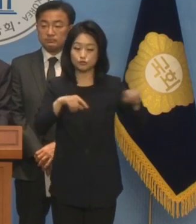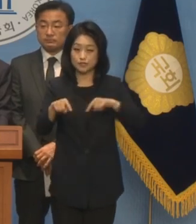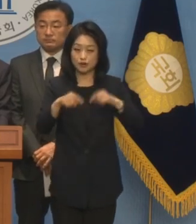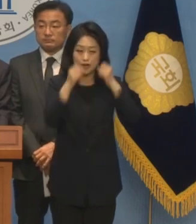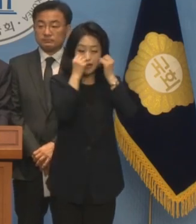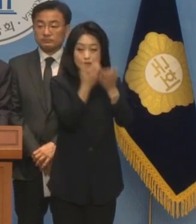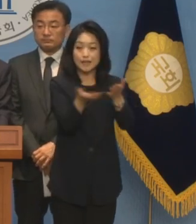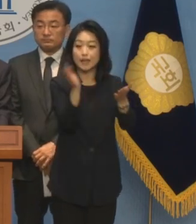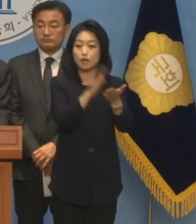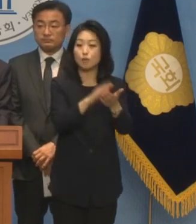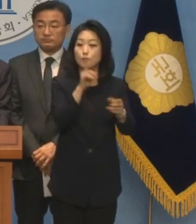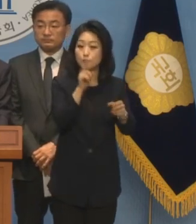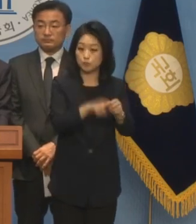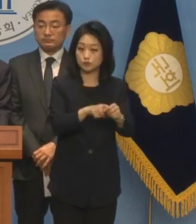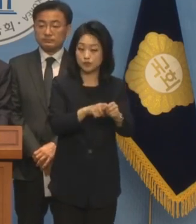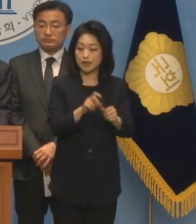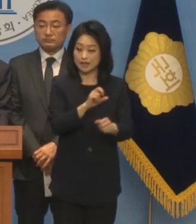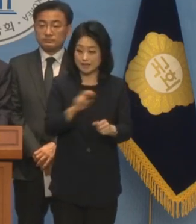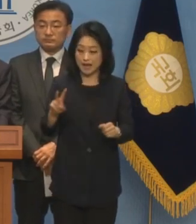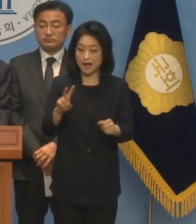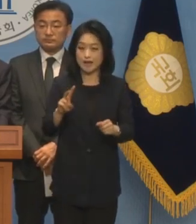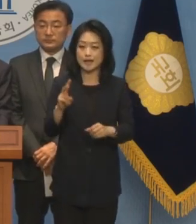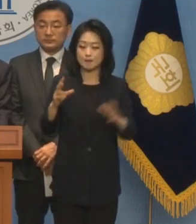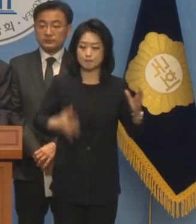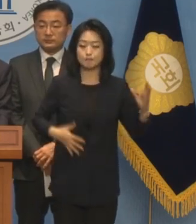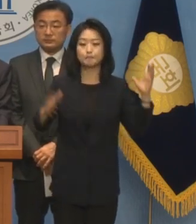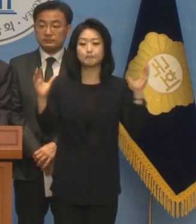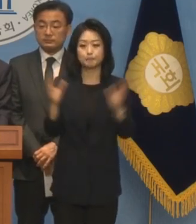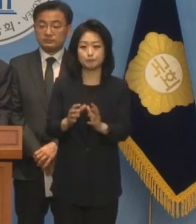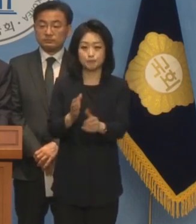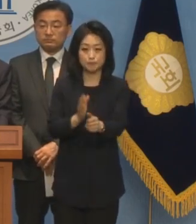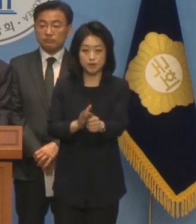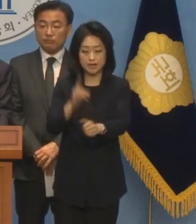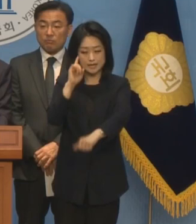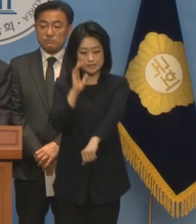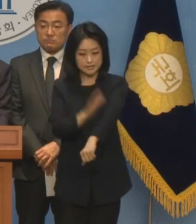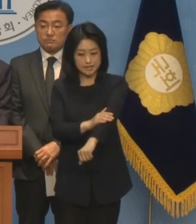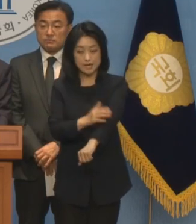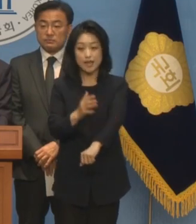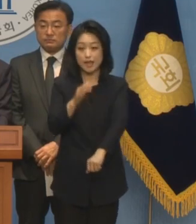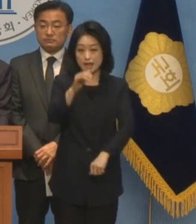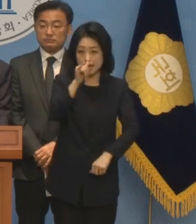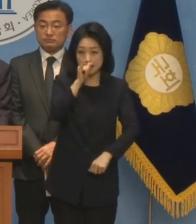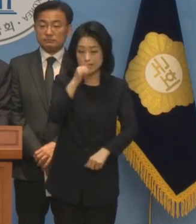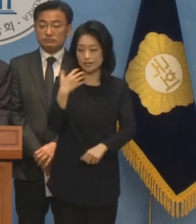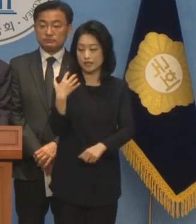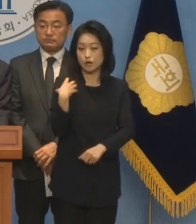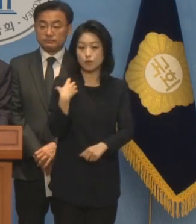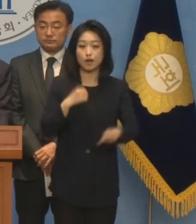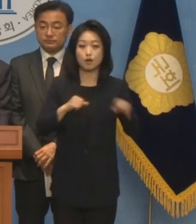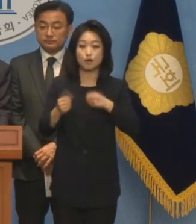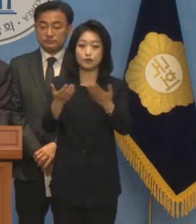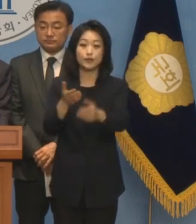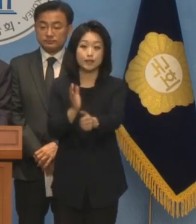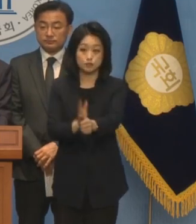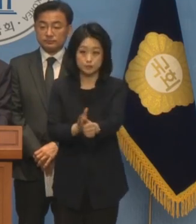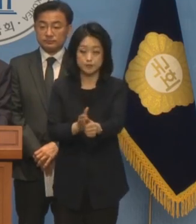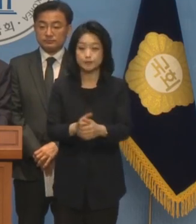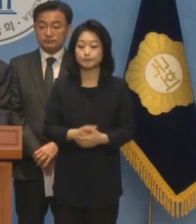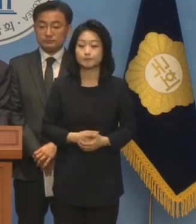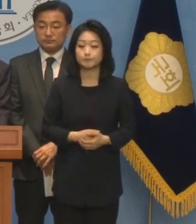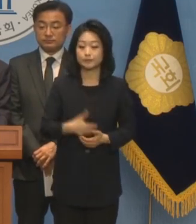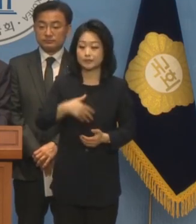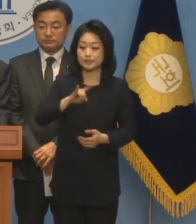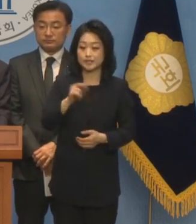최신을 이끌어내기 위해 야권의 본진으로 지혜롭고 책임감 있게 역할 다해 주시길 바랍니다